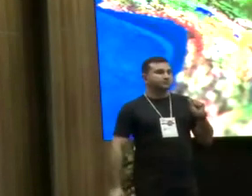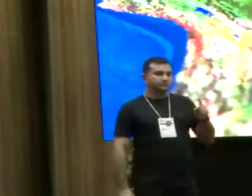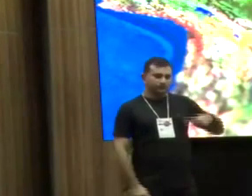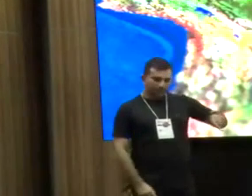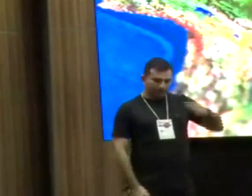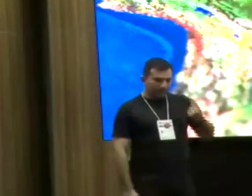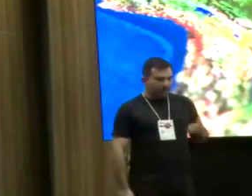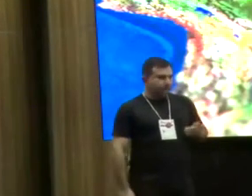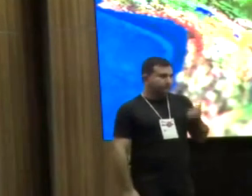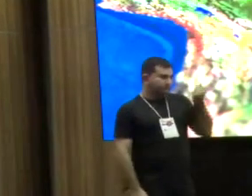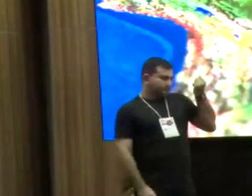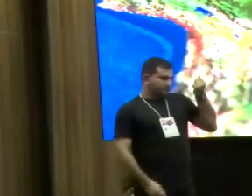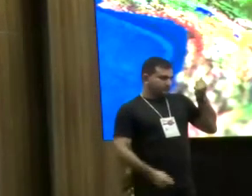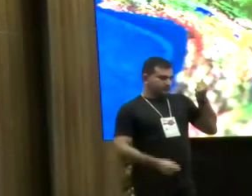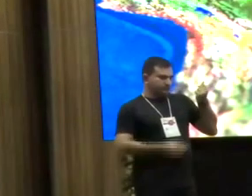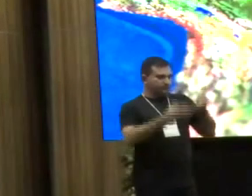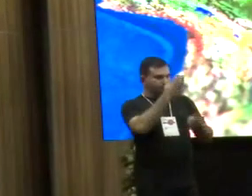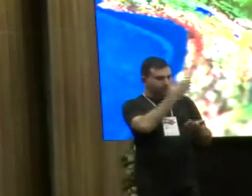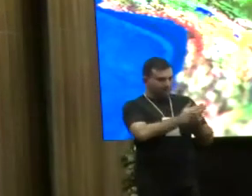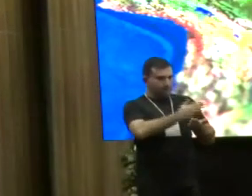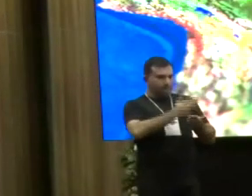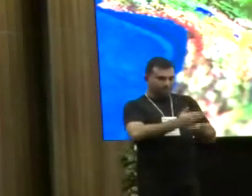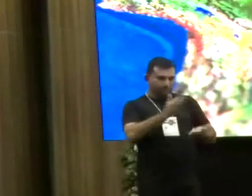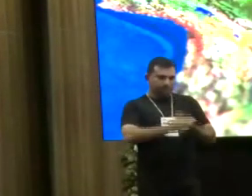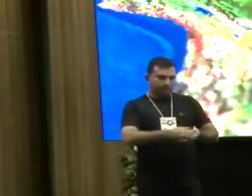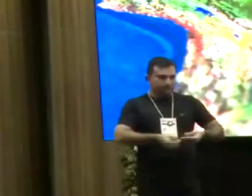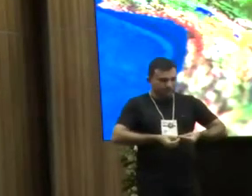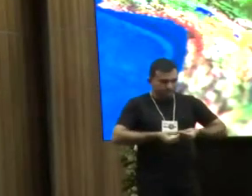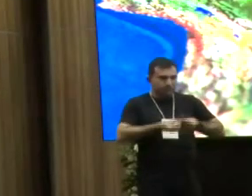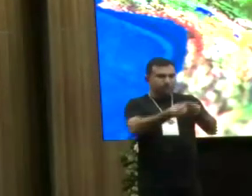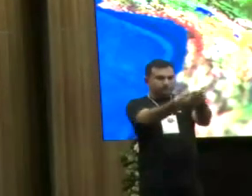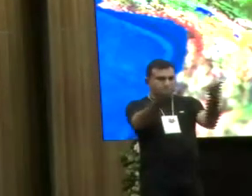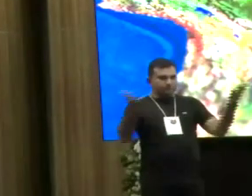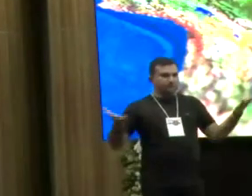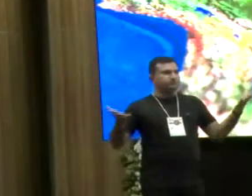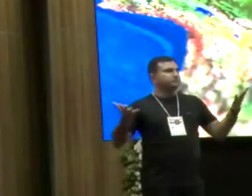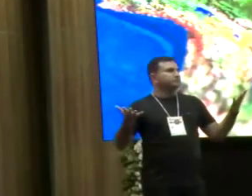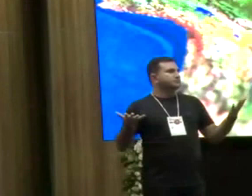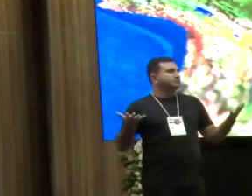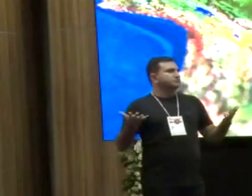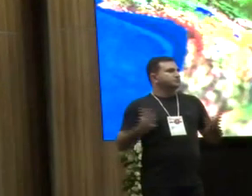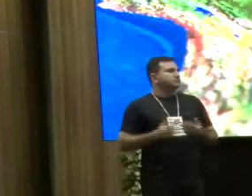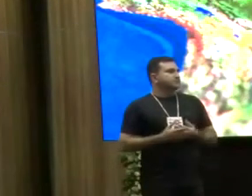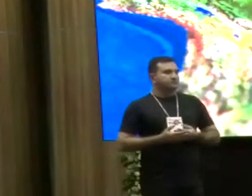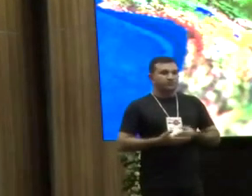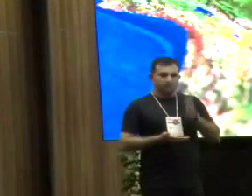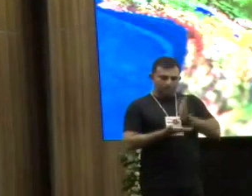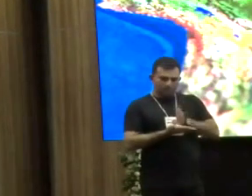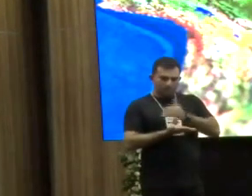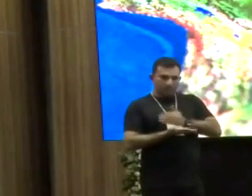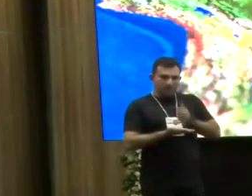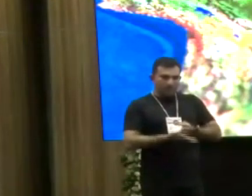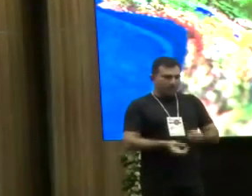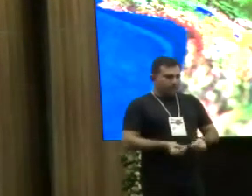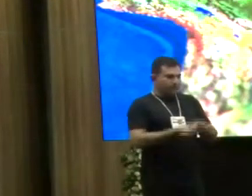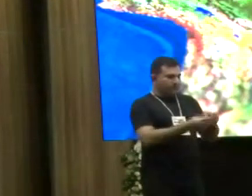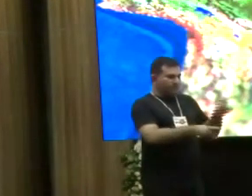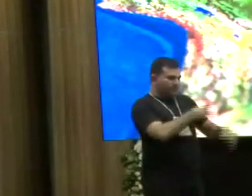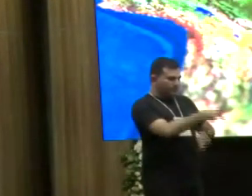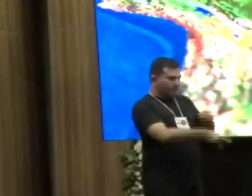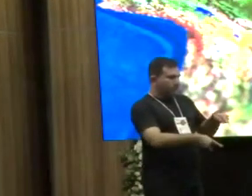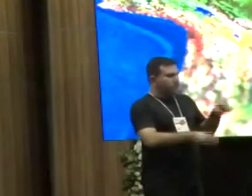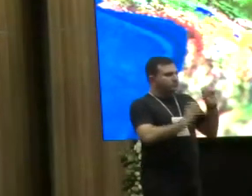riqueza compartilhada. E não há riqueza compartilhada com um povo que passe por